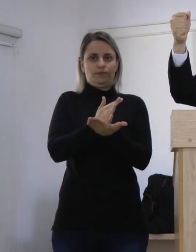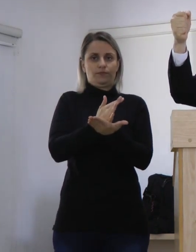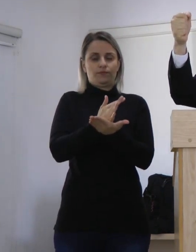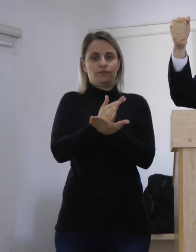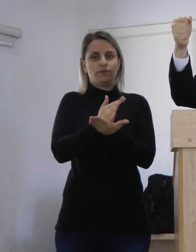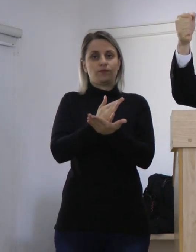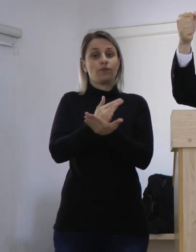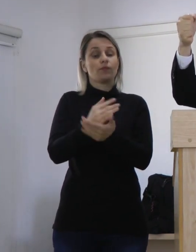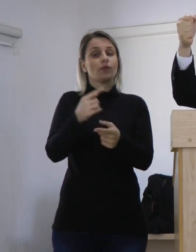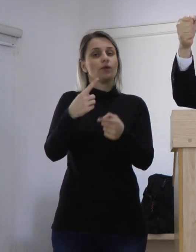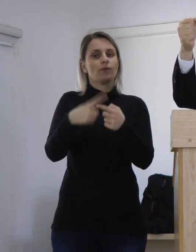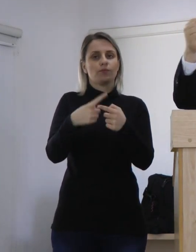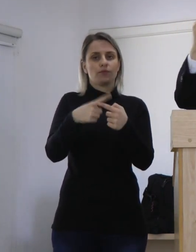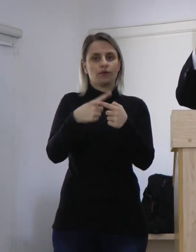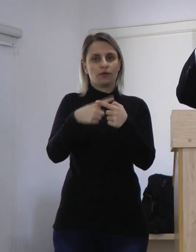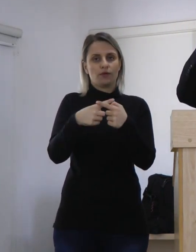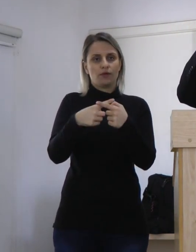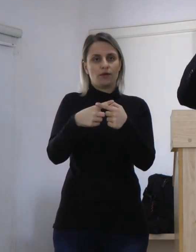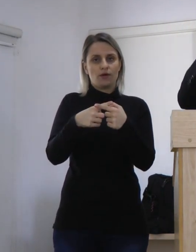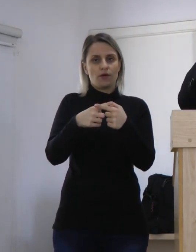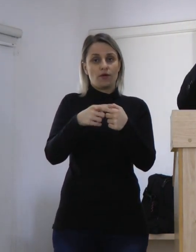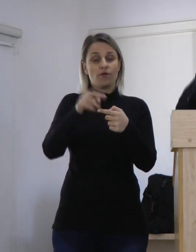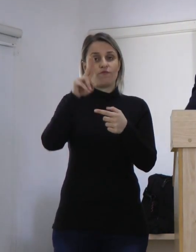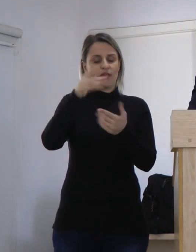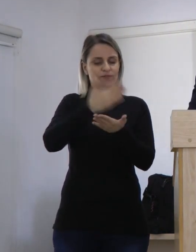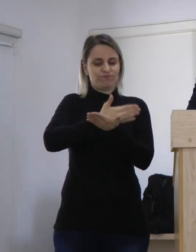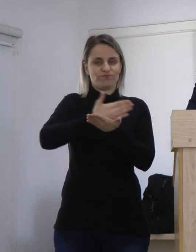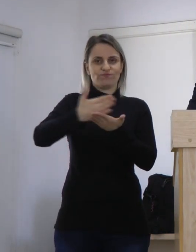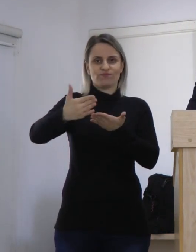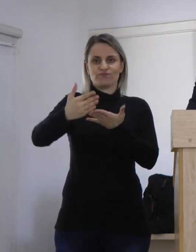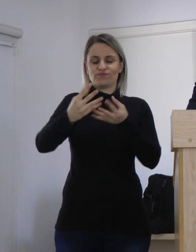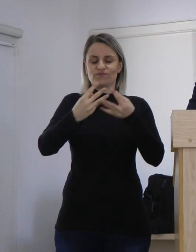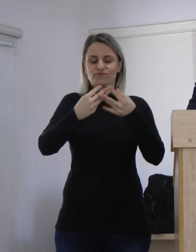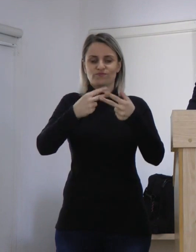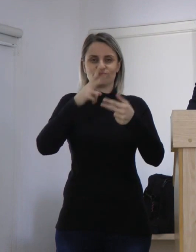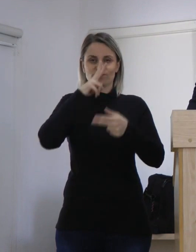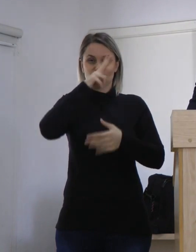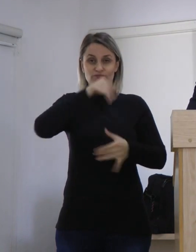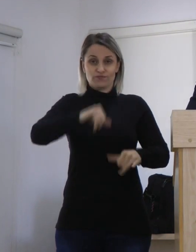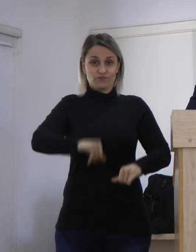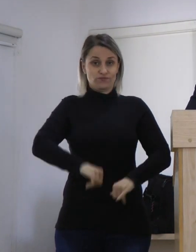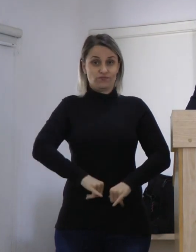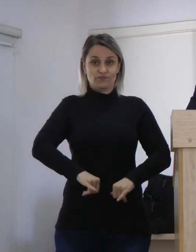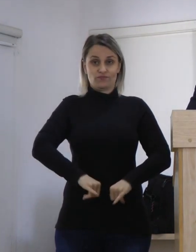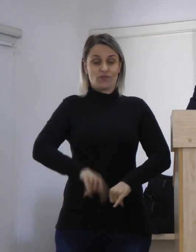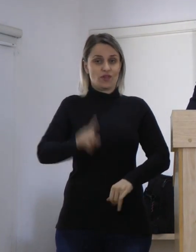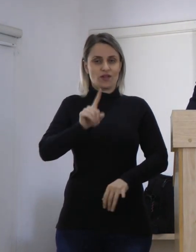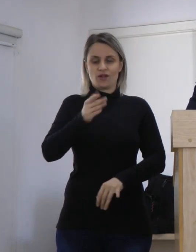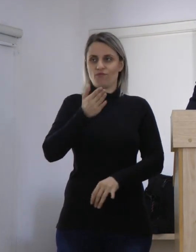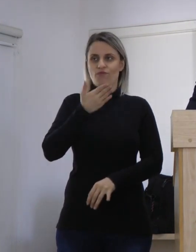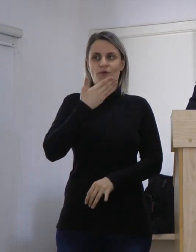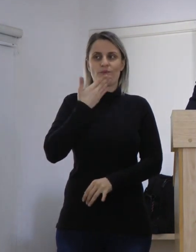Porque você está prestes a adentrar a selva do sofrimento. E não vai ser fácil,